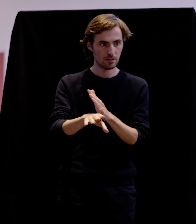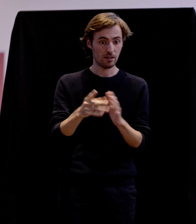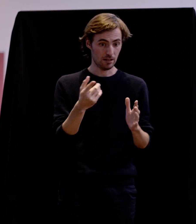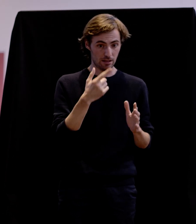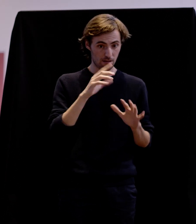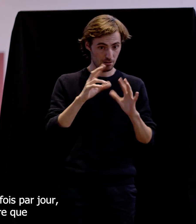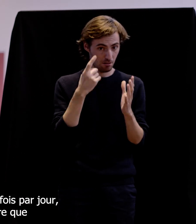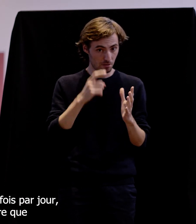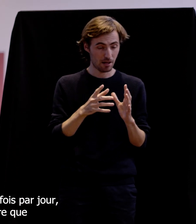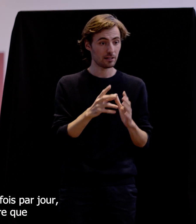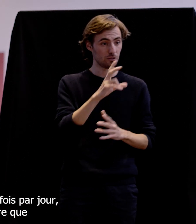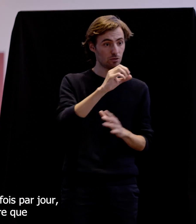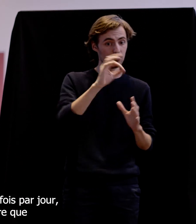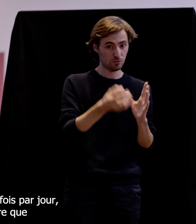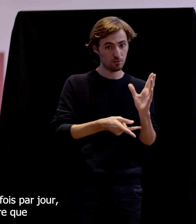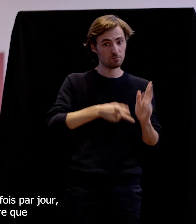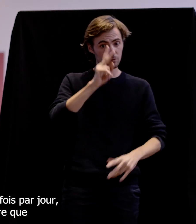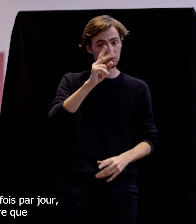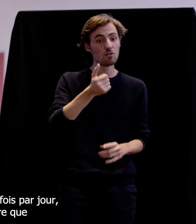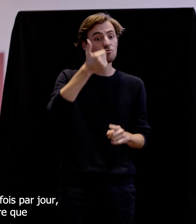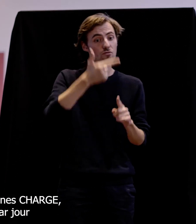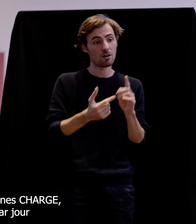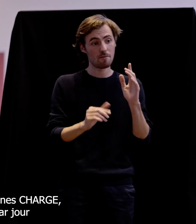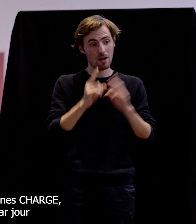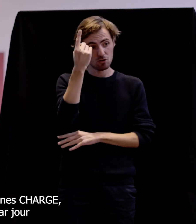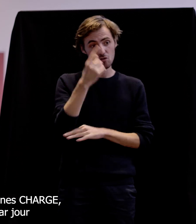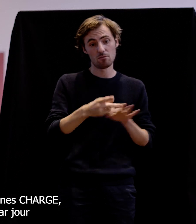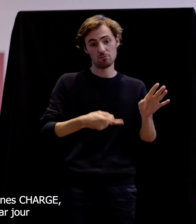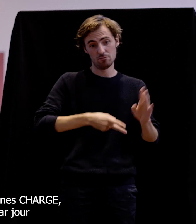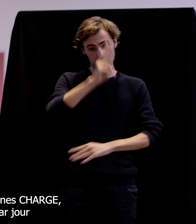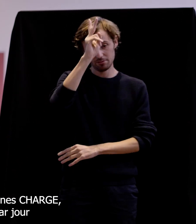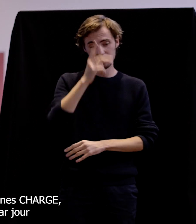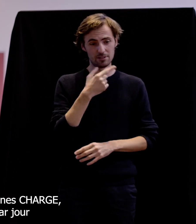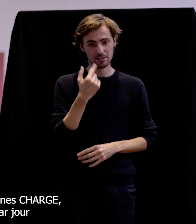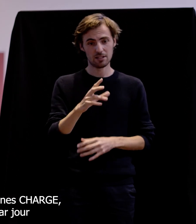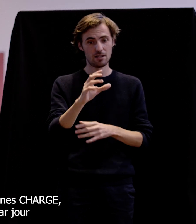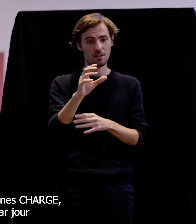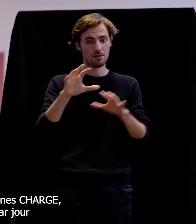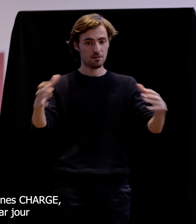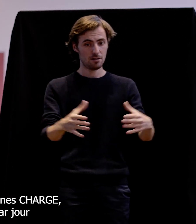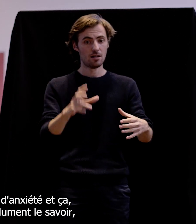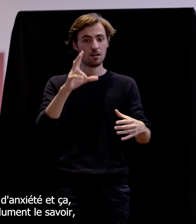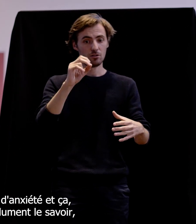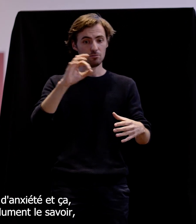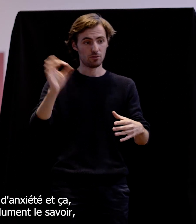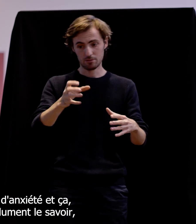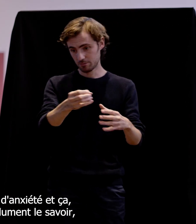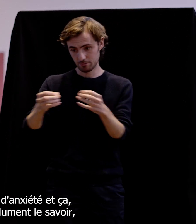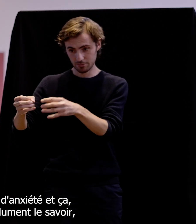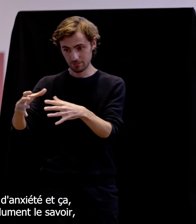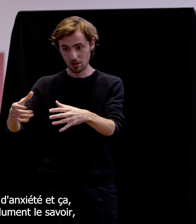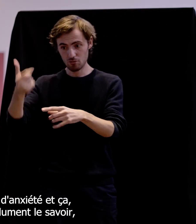30% supérieure à 1 fois par jour. C'est-à-dire que 30% des personnes charges, 1 fois par jour, ils ont une